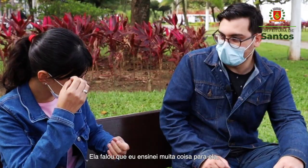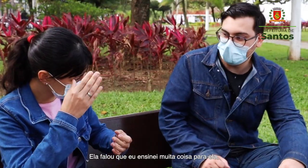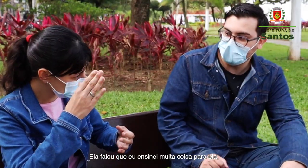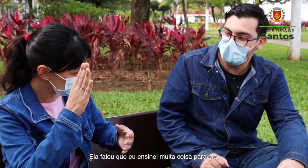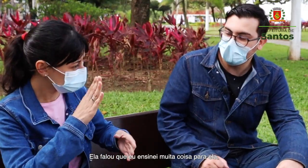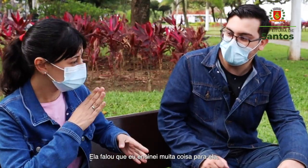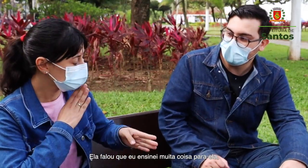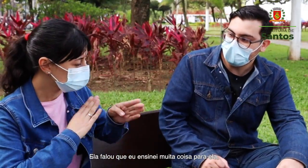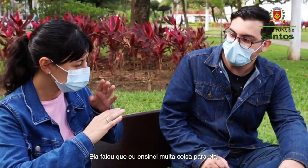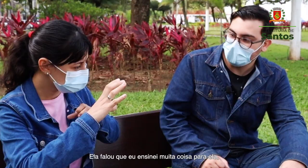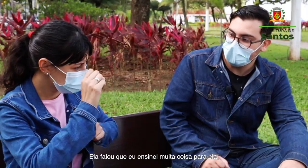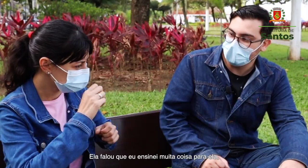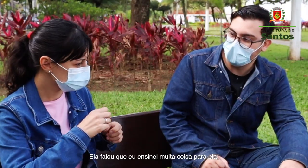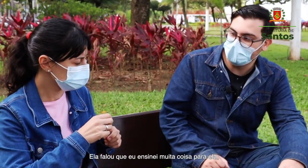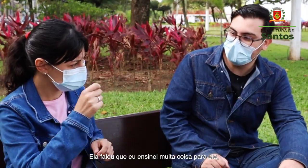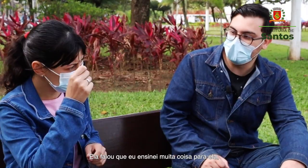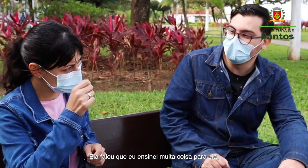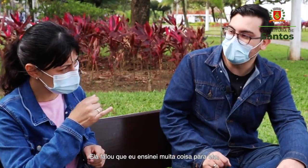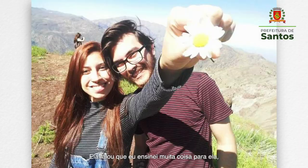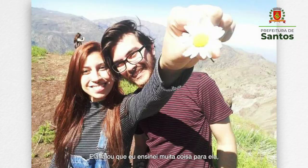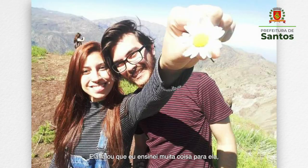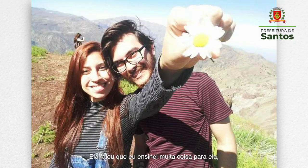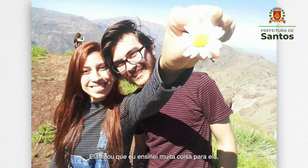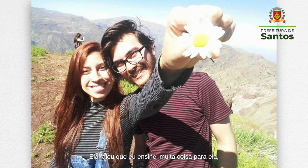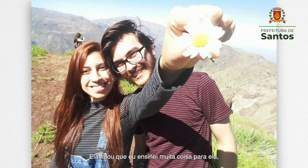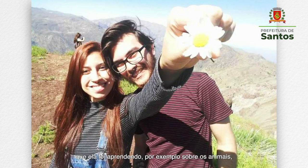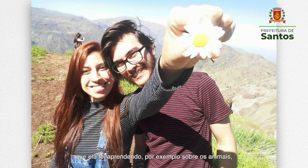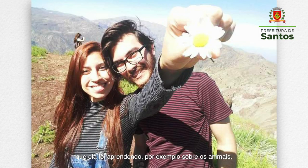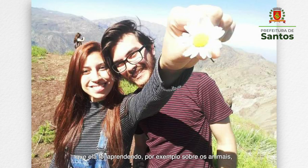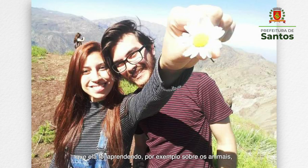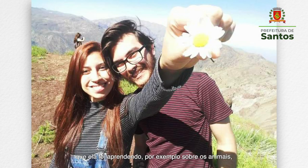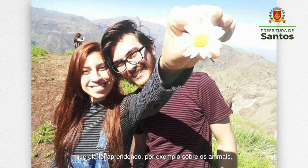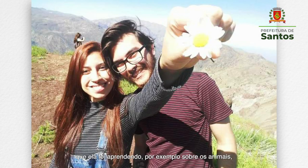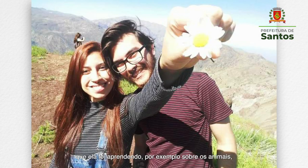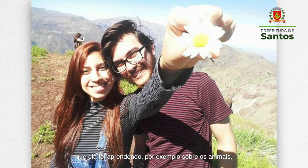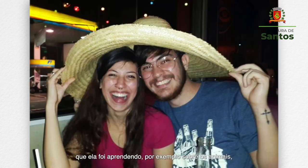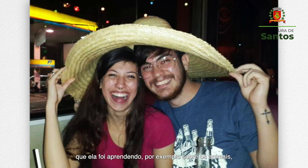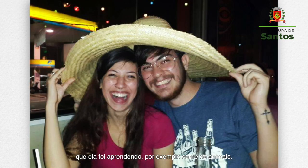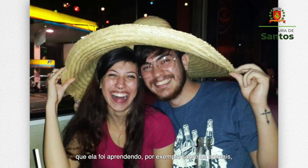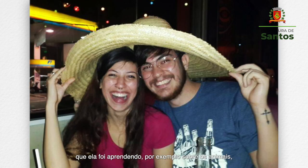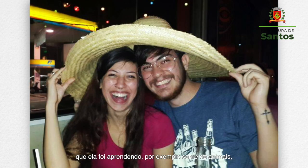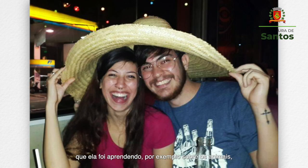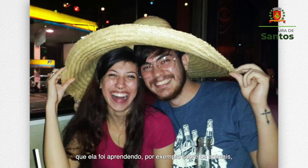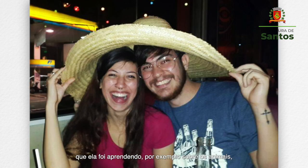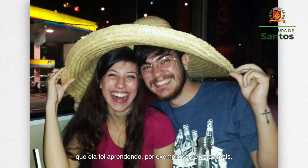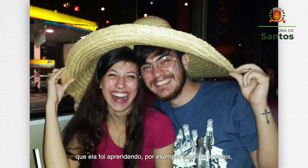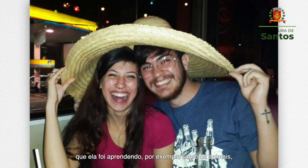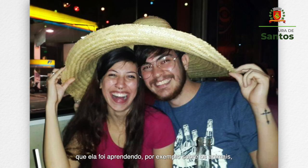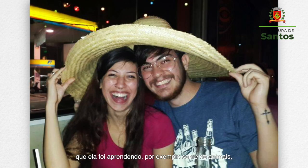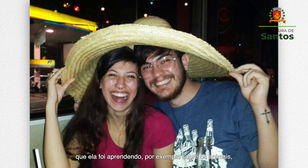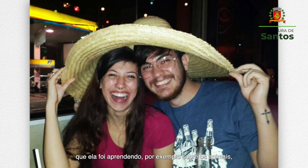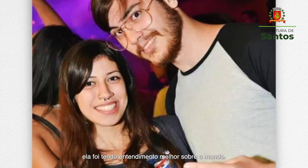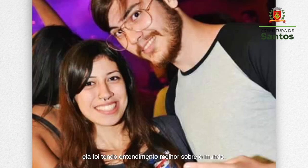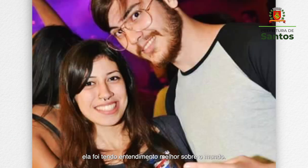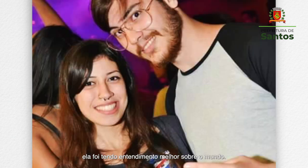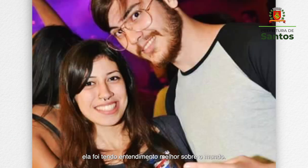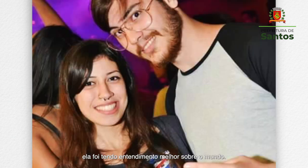que eu ensinei muita coisa pra ela, que ela foi aprendendo, por exemplo, sobre os animais. Ela foi tendo